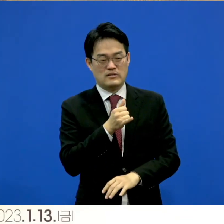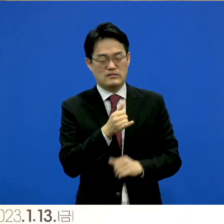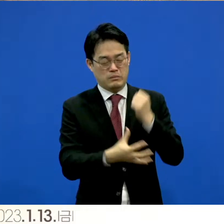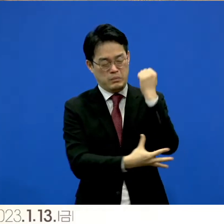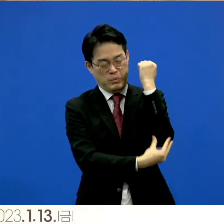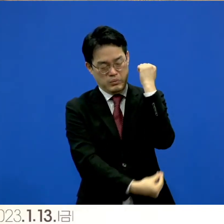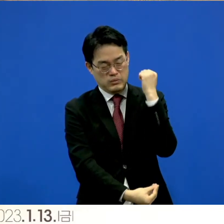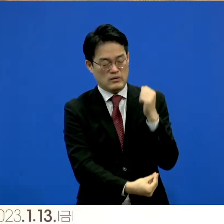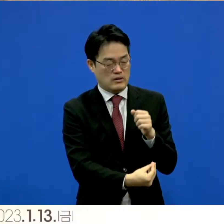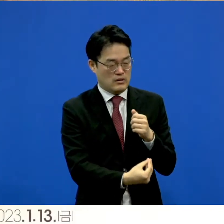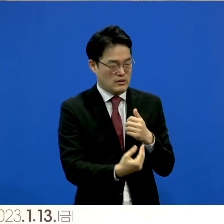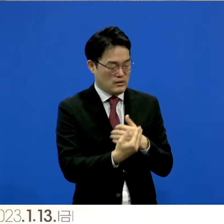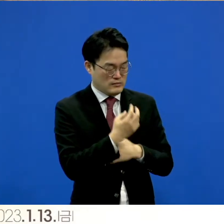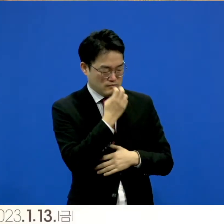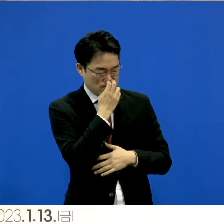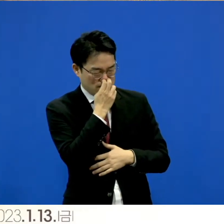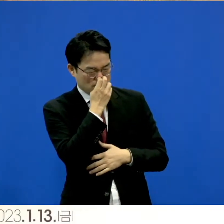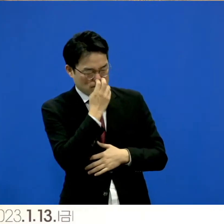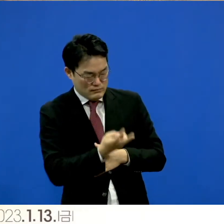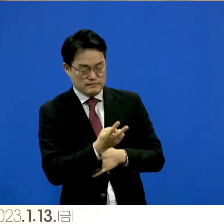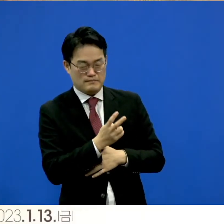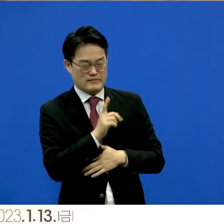몸에는 악취가 진동을 합니다.